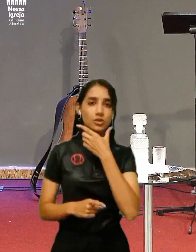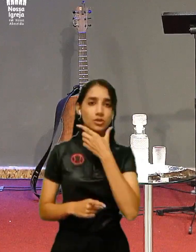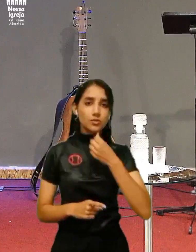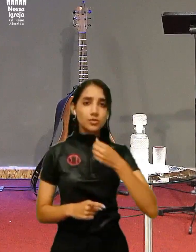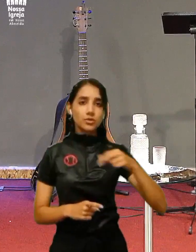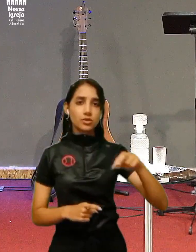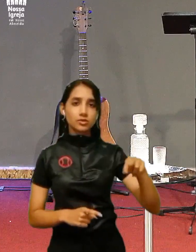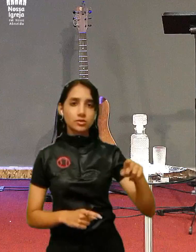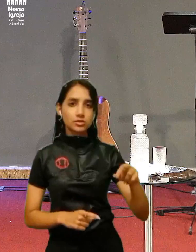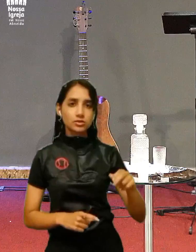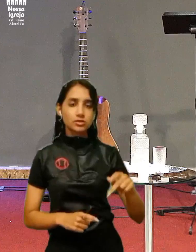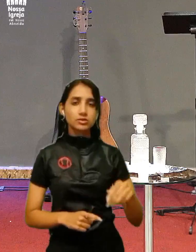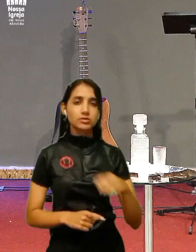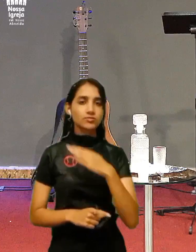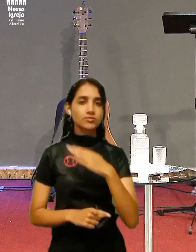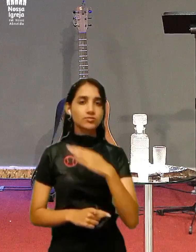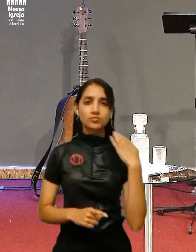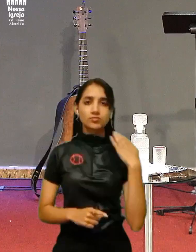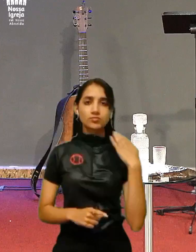Ele não desiste.